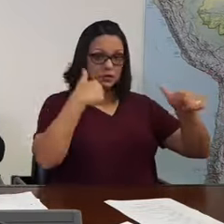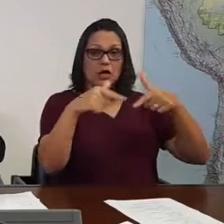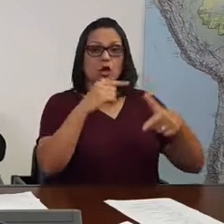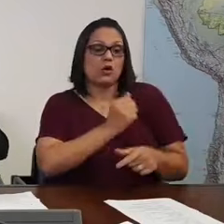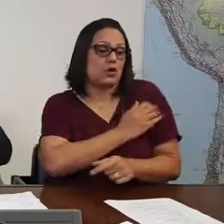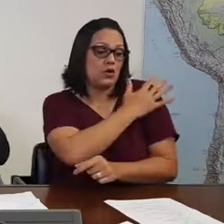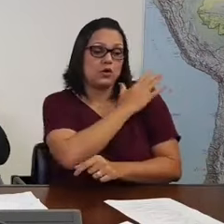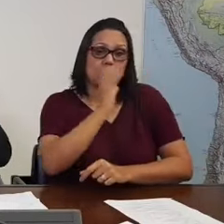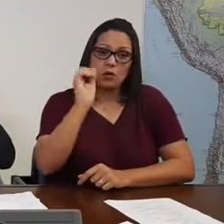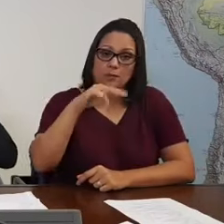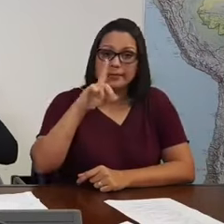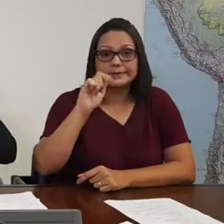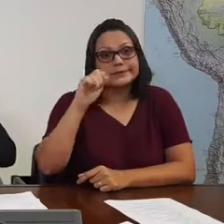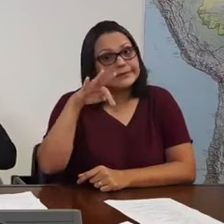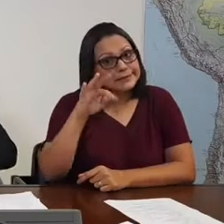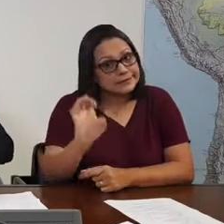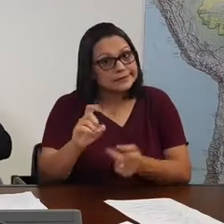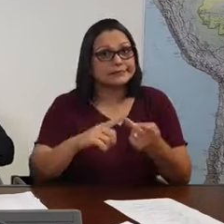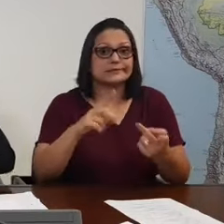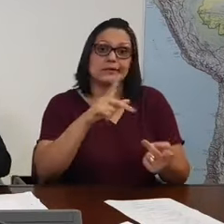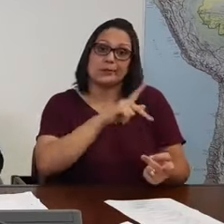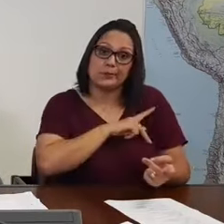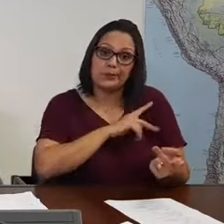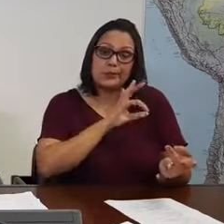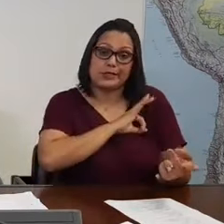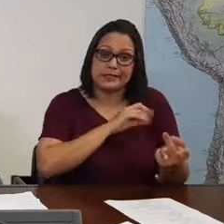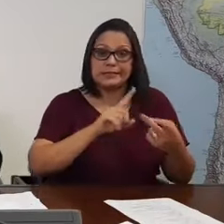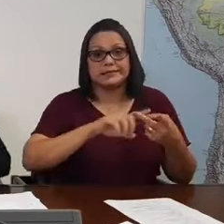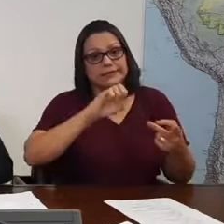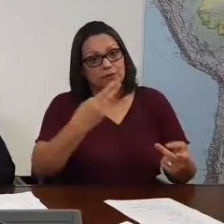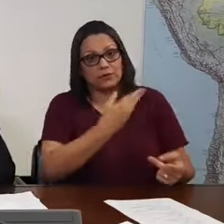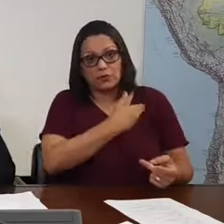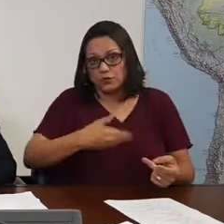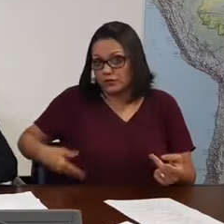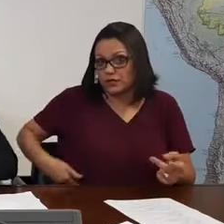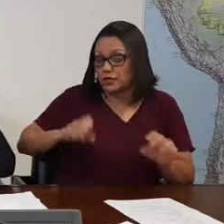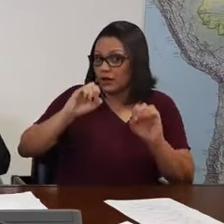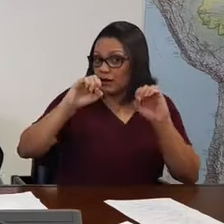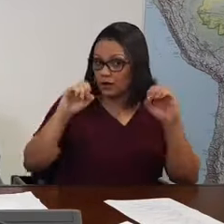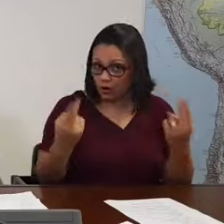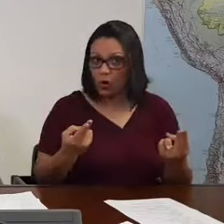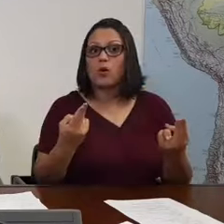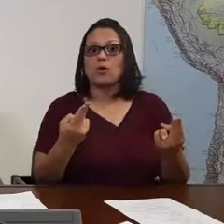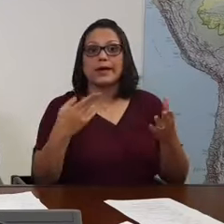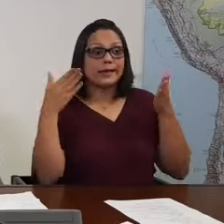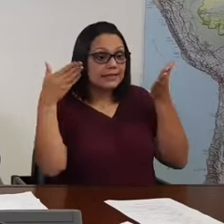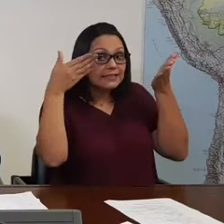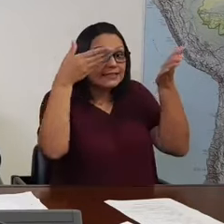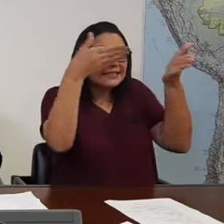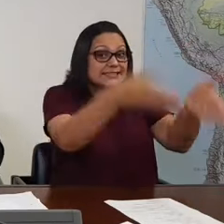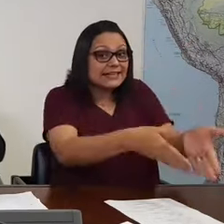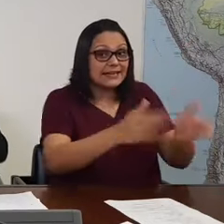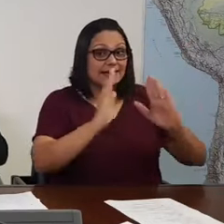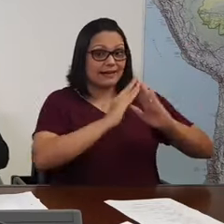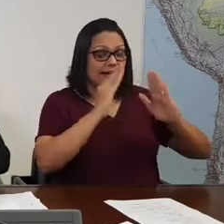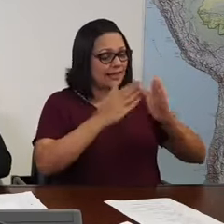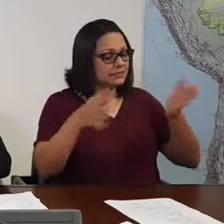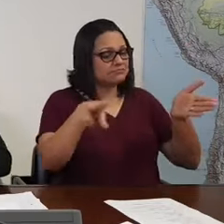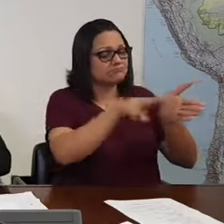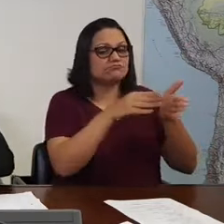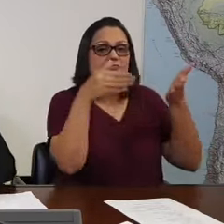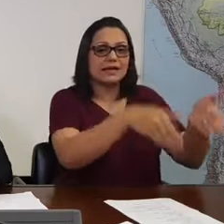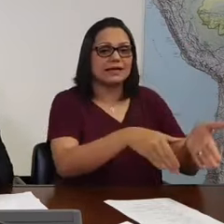comandante da Polícia Militar, do governador, ou uma decisão judicial, Ele chega em casa para dormir, tá? E no dia seguinte